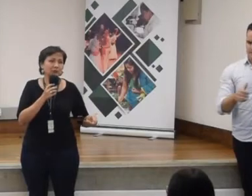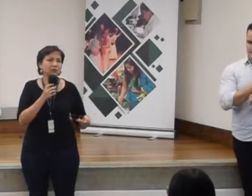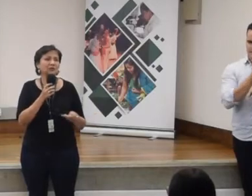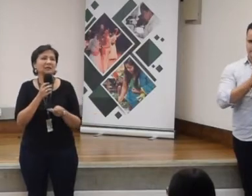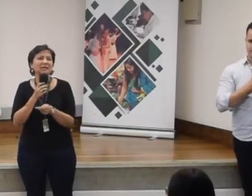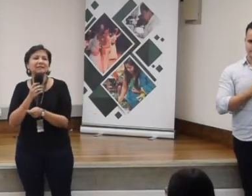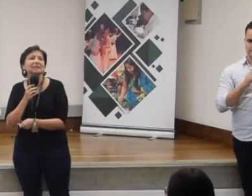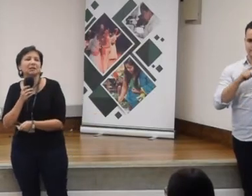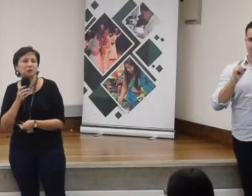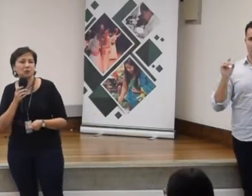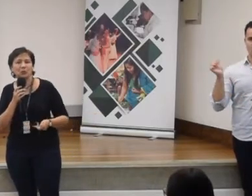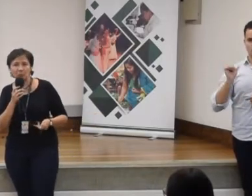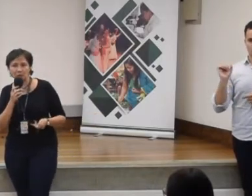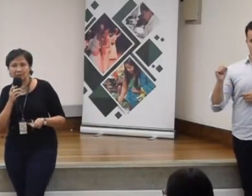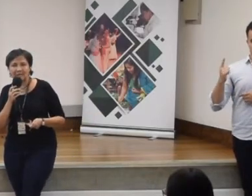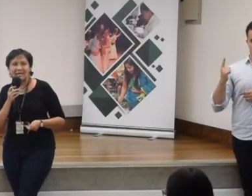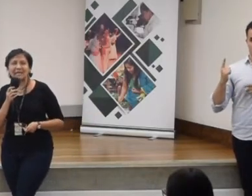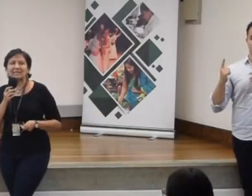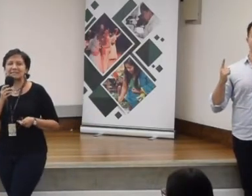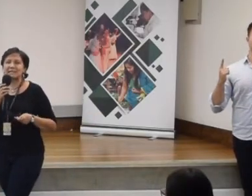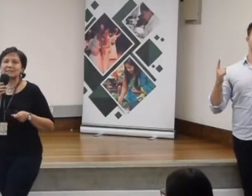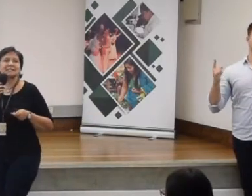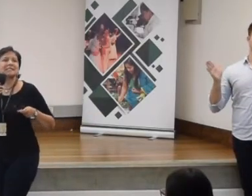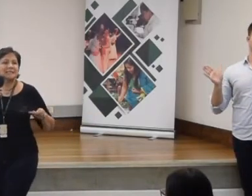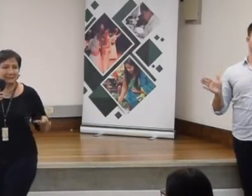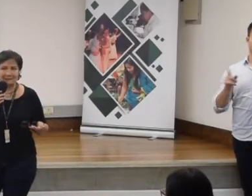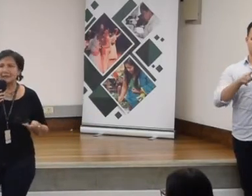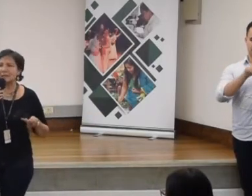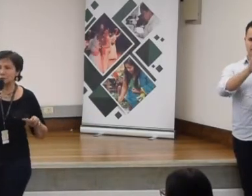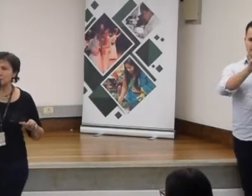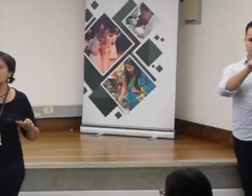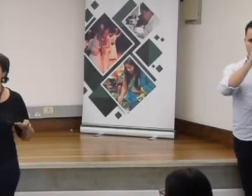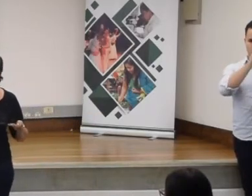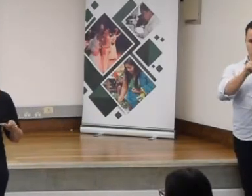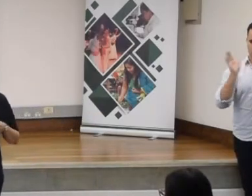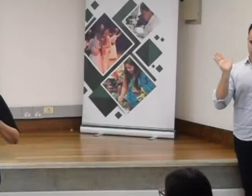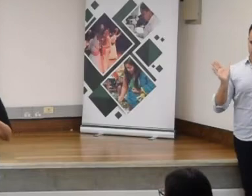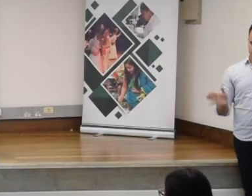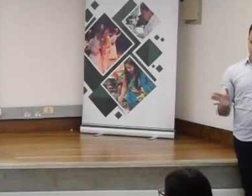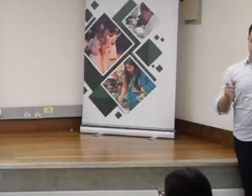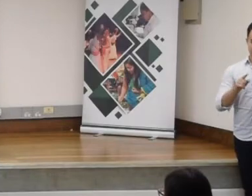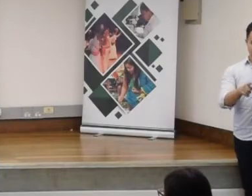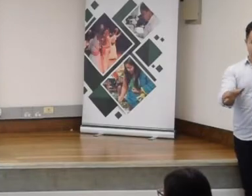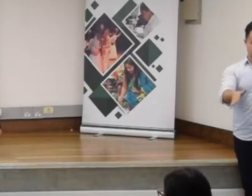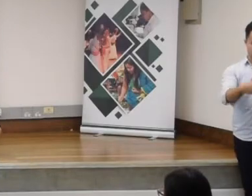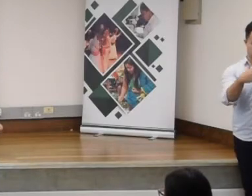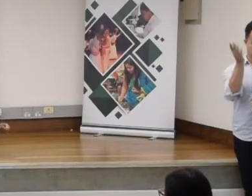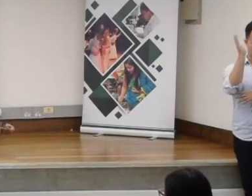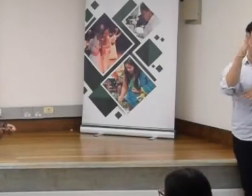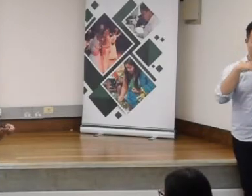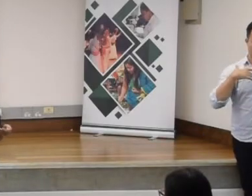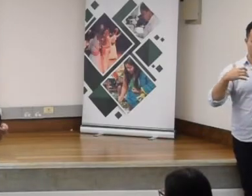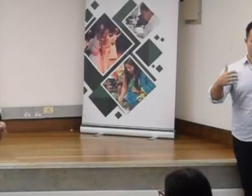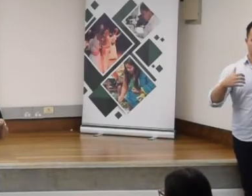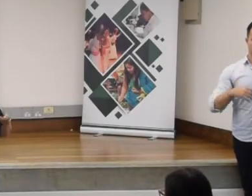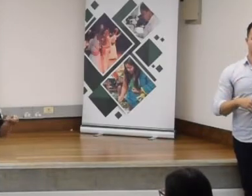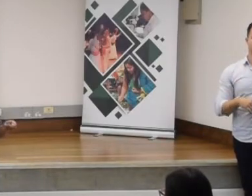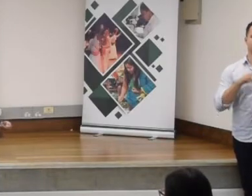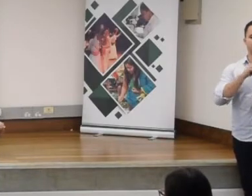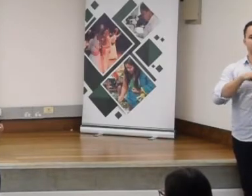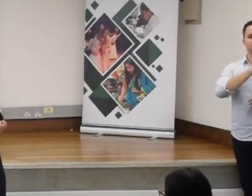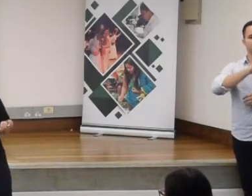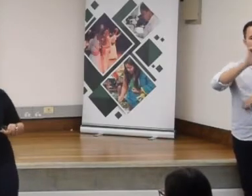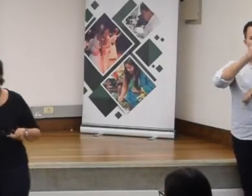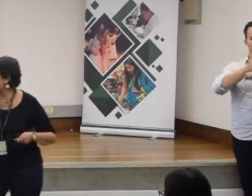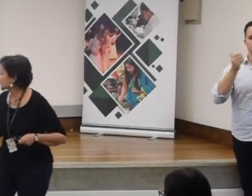1 de agosto y termina el 31 de julio. En ese cierre tenemos un evento donde entregamos a la vicerrectoría lo que